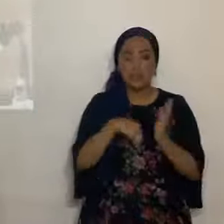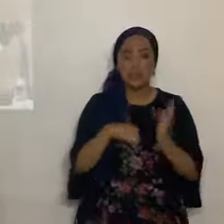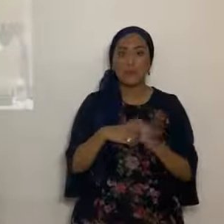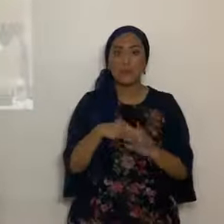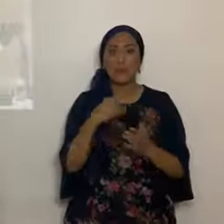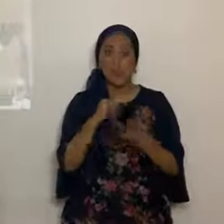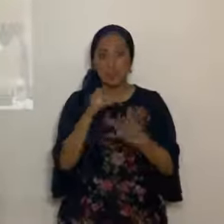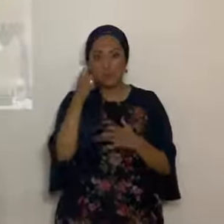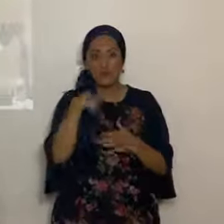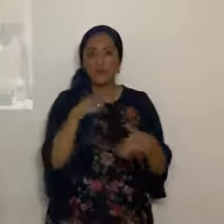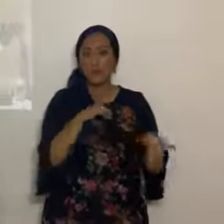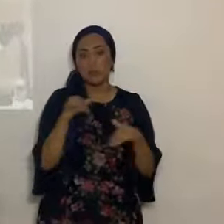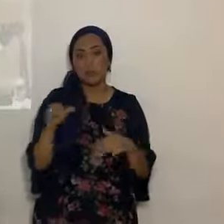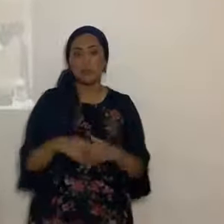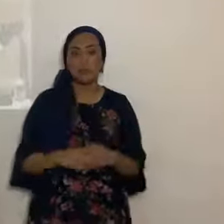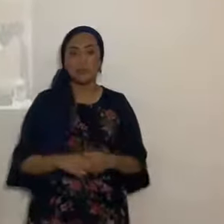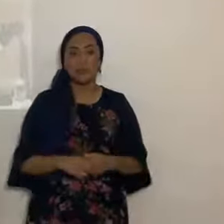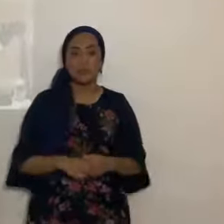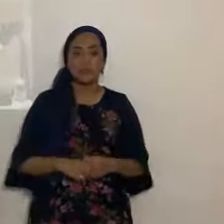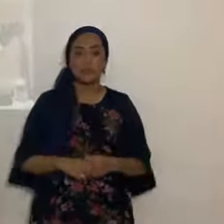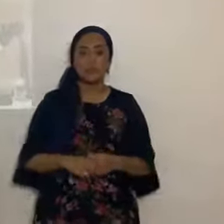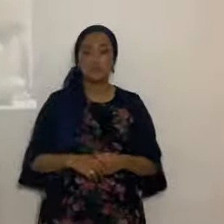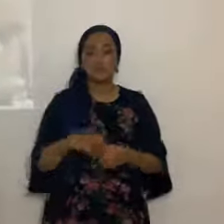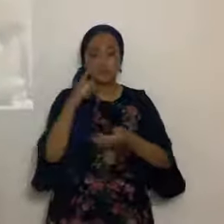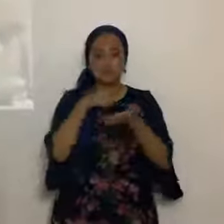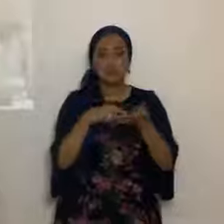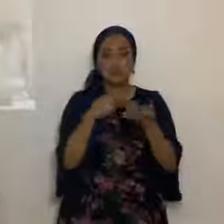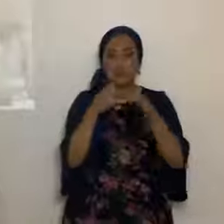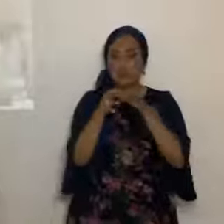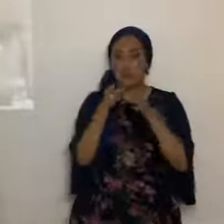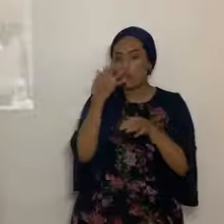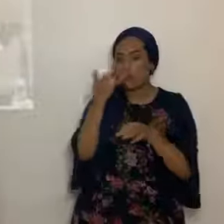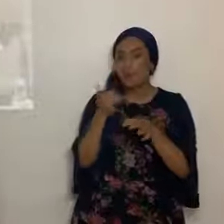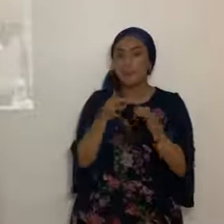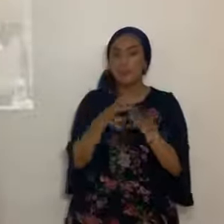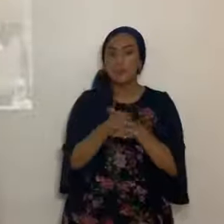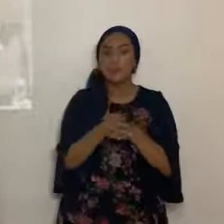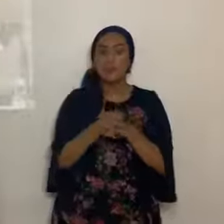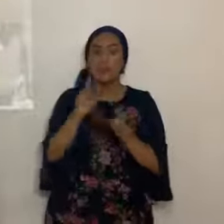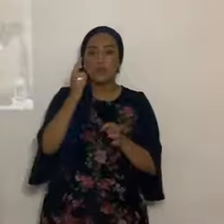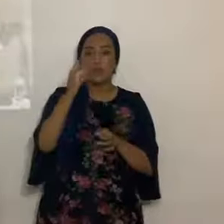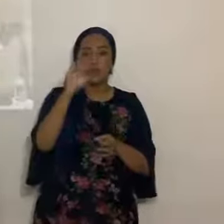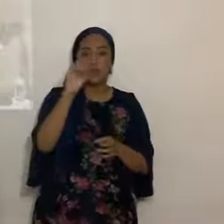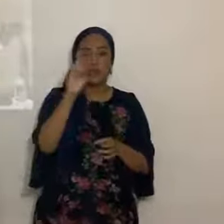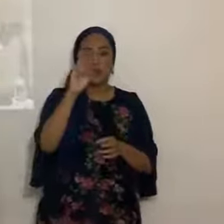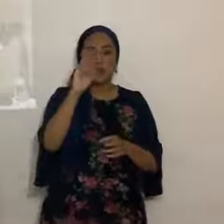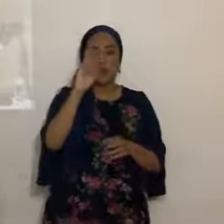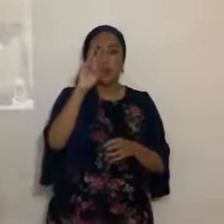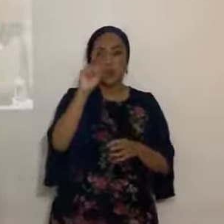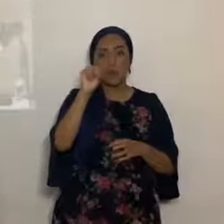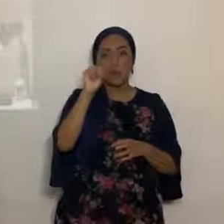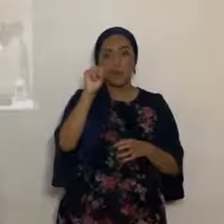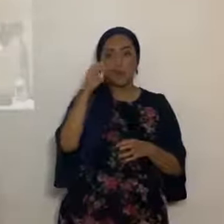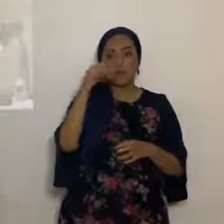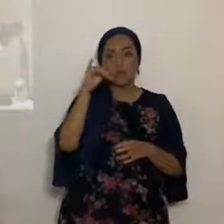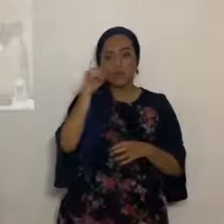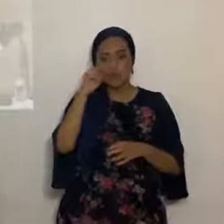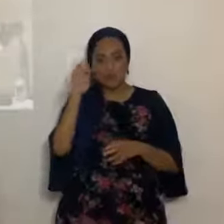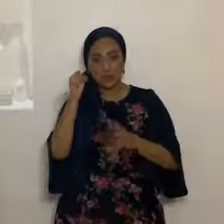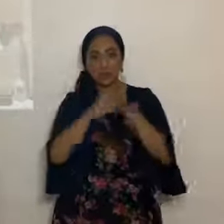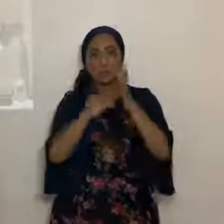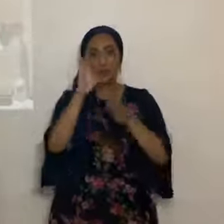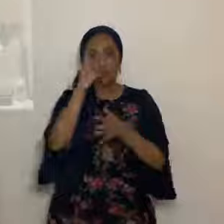y eso va para mí también. Ahora vamos a ahorita les voy a explicar por qué. 1 Corintios, con una cita bíblica, 1 Corintios